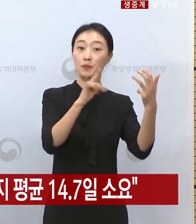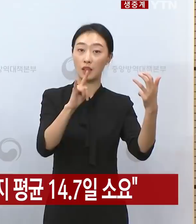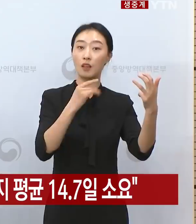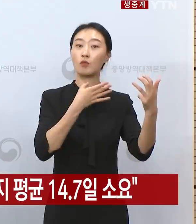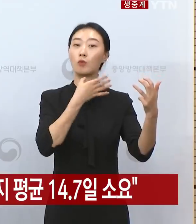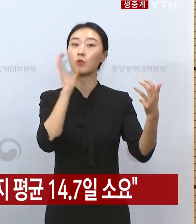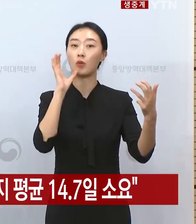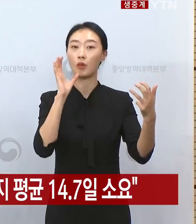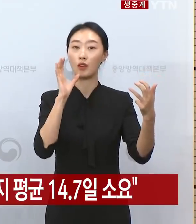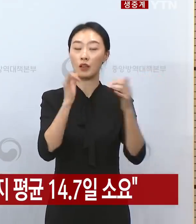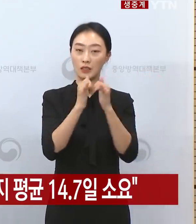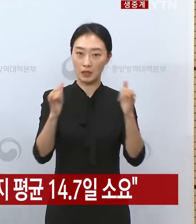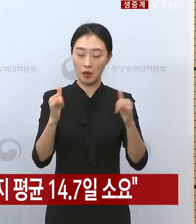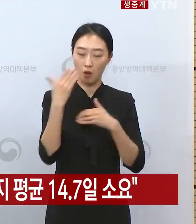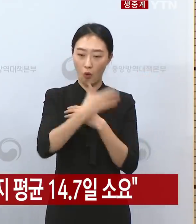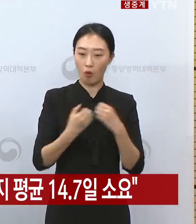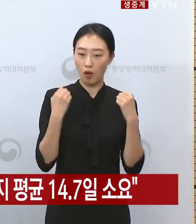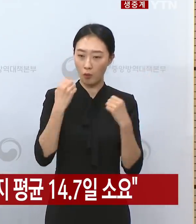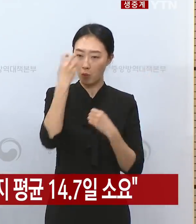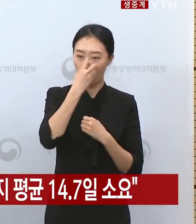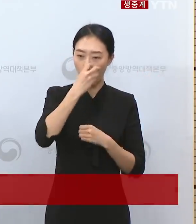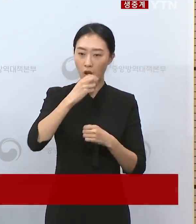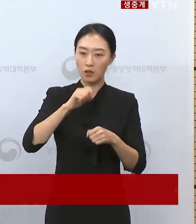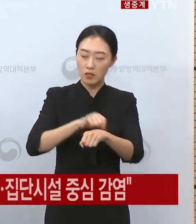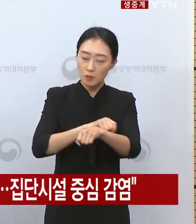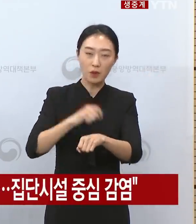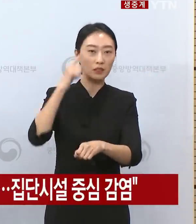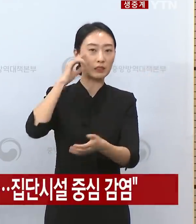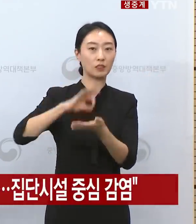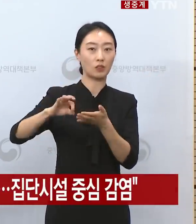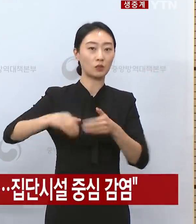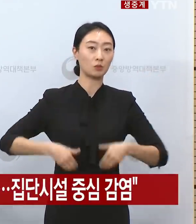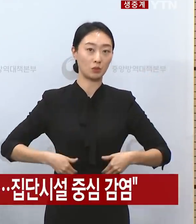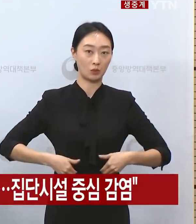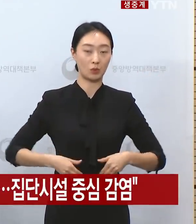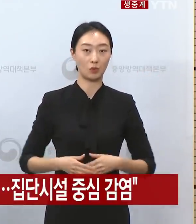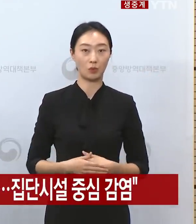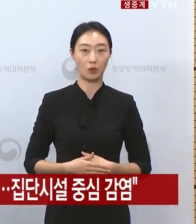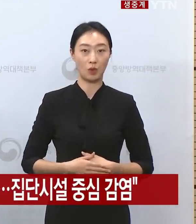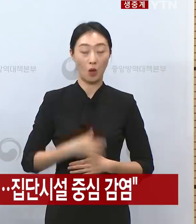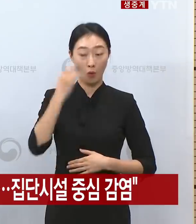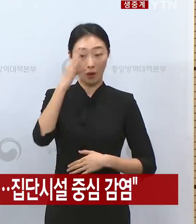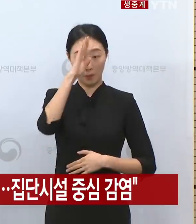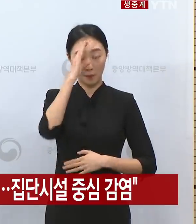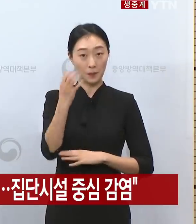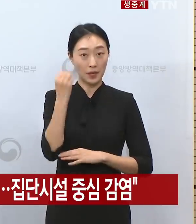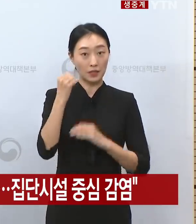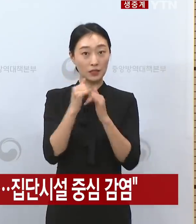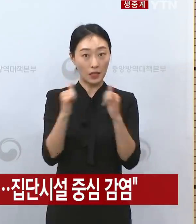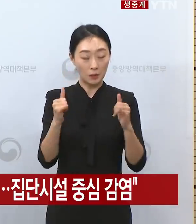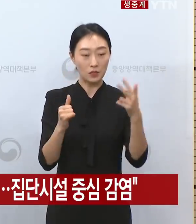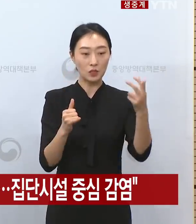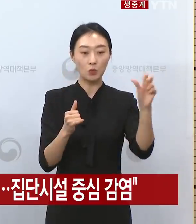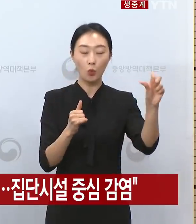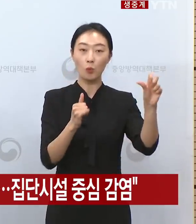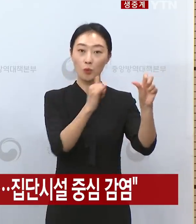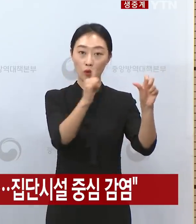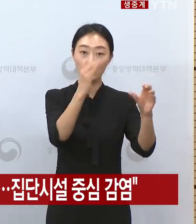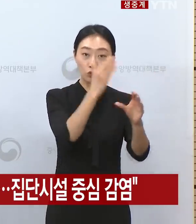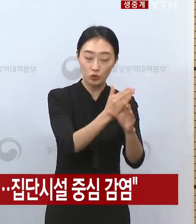어르신들에 대한 건강 보호에 각별히 유의할 필요가 있겠습니다. 기저질환은 75명 사망자